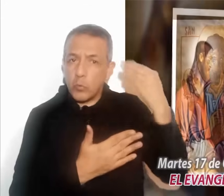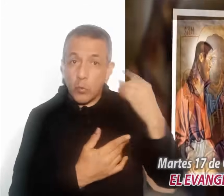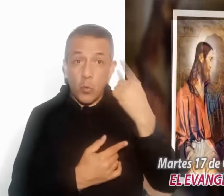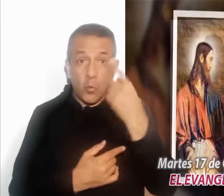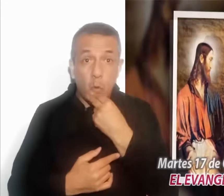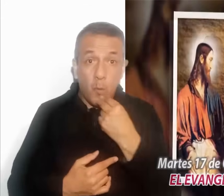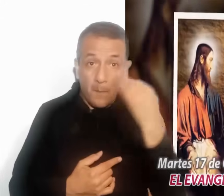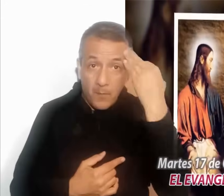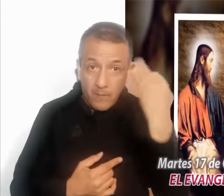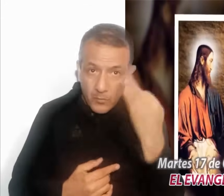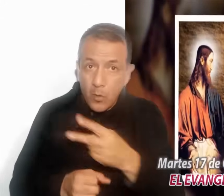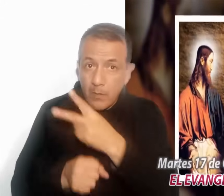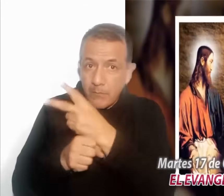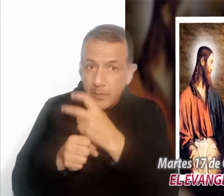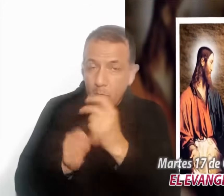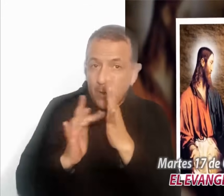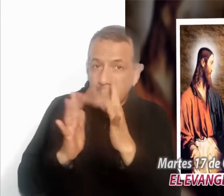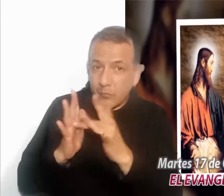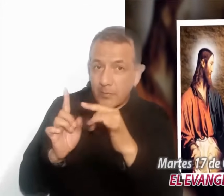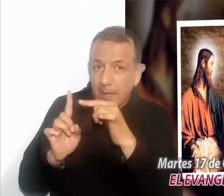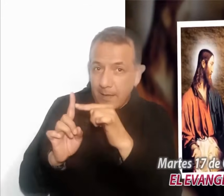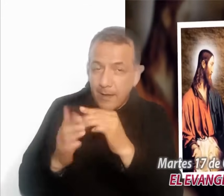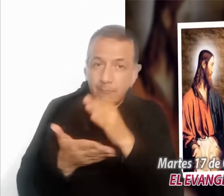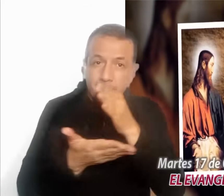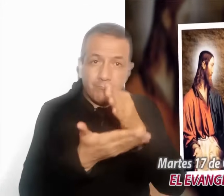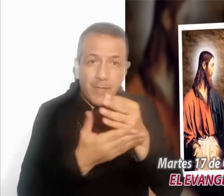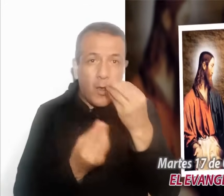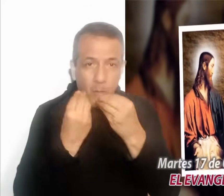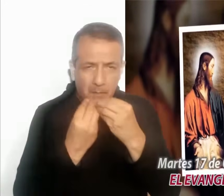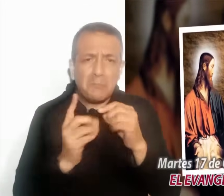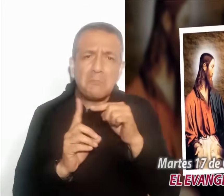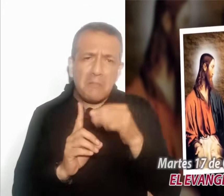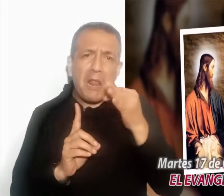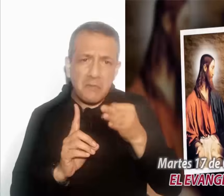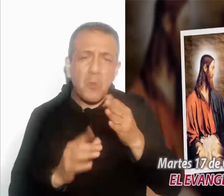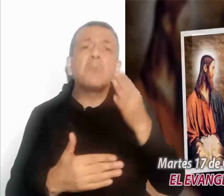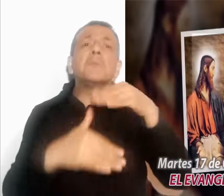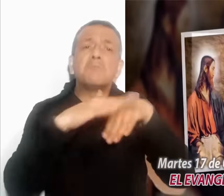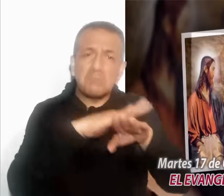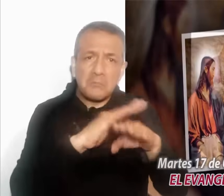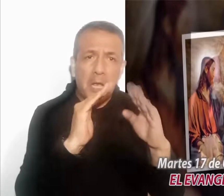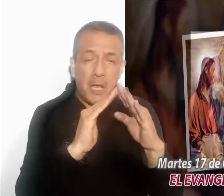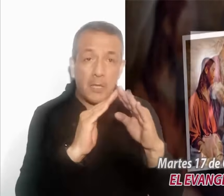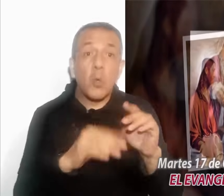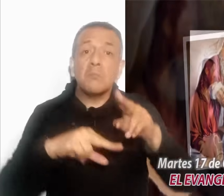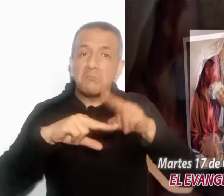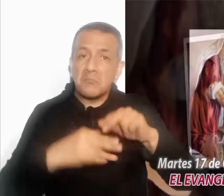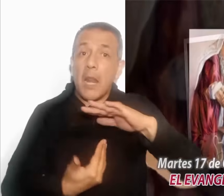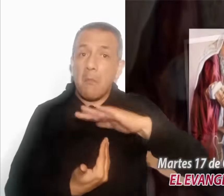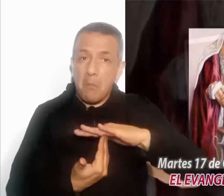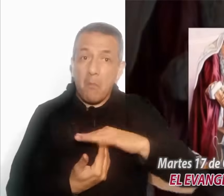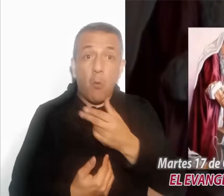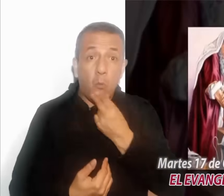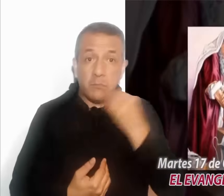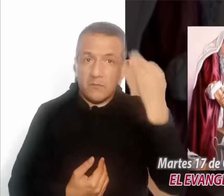fariseo invitó a Jesús a comer. Jesús fue a la casa del fariseo y se sentó a la mesa. El